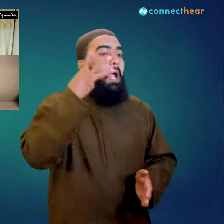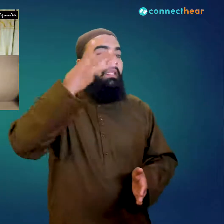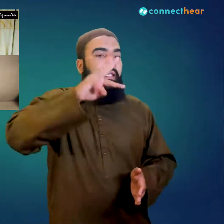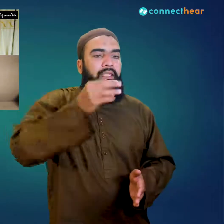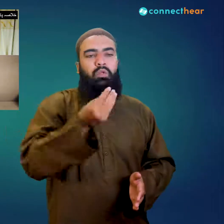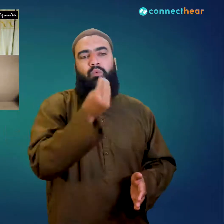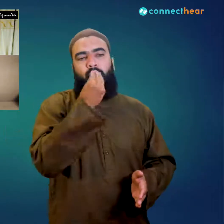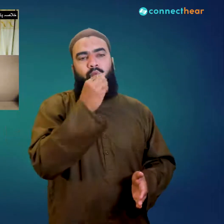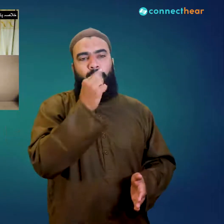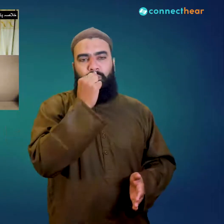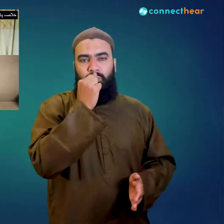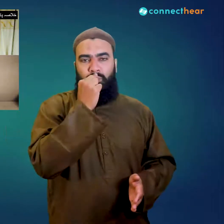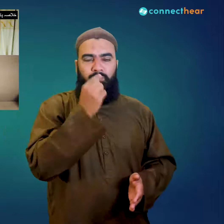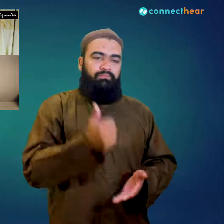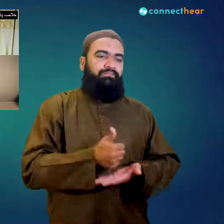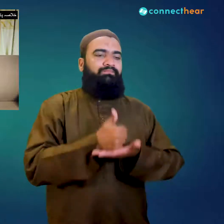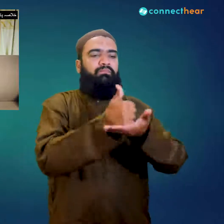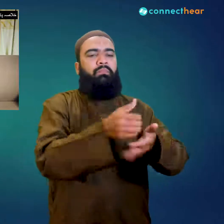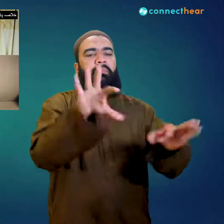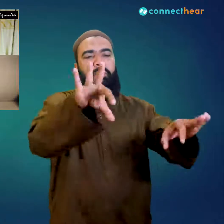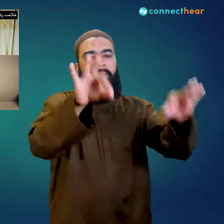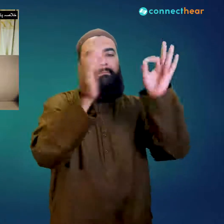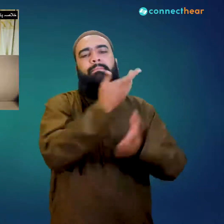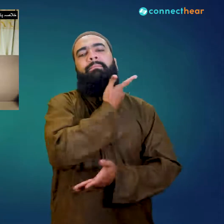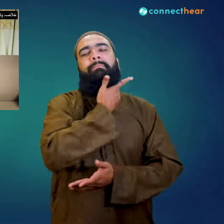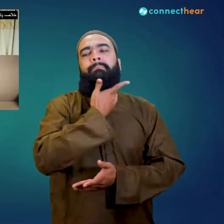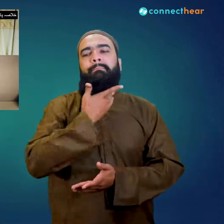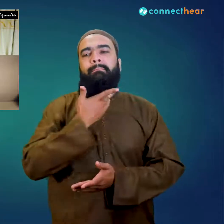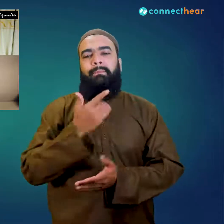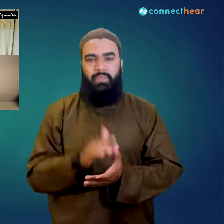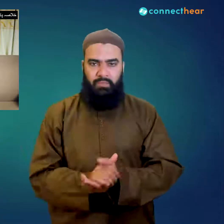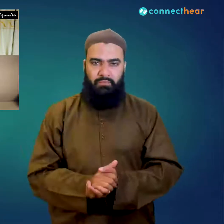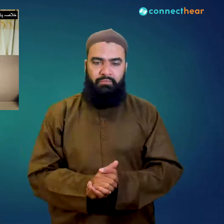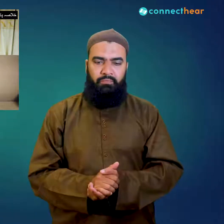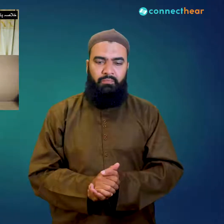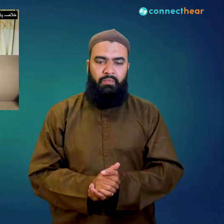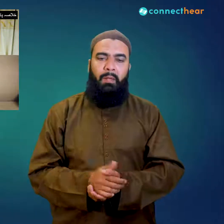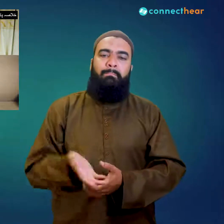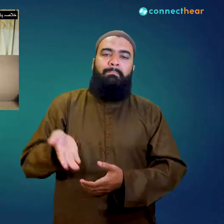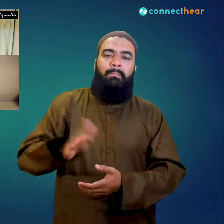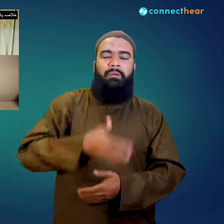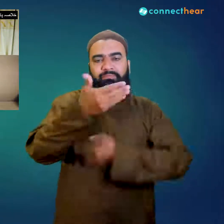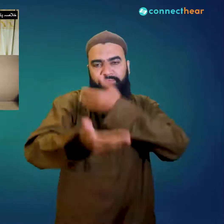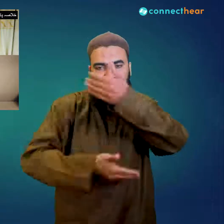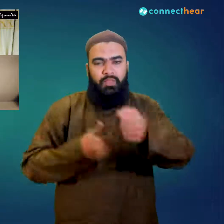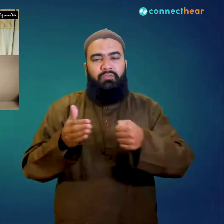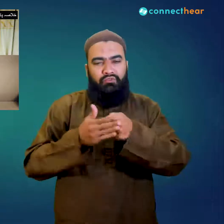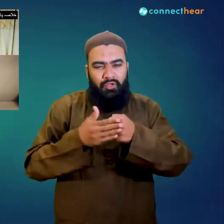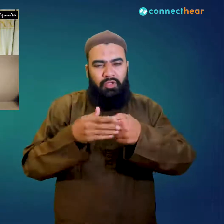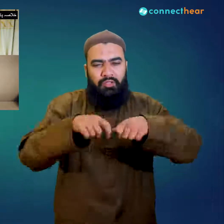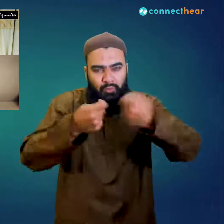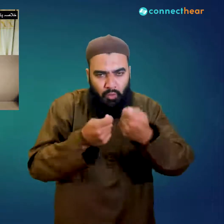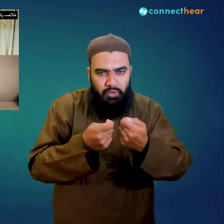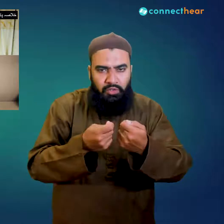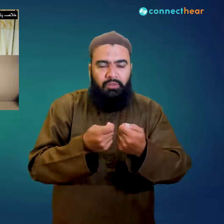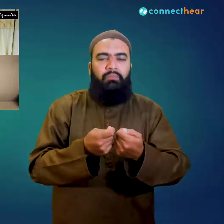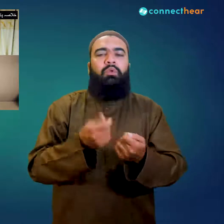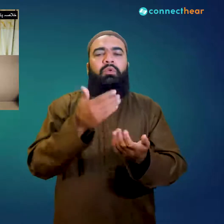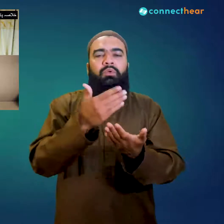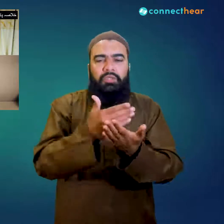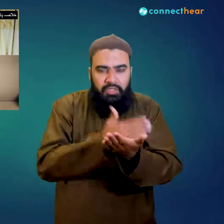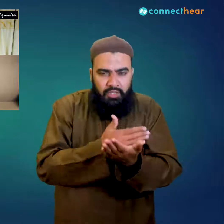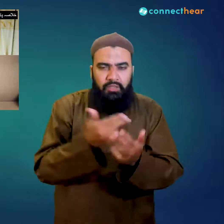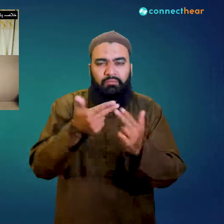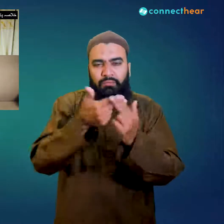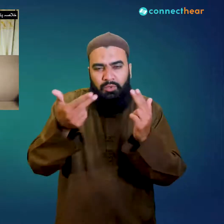گئے ہیں، اور ان میں کہ جو صورتیں پیش آ سکتی ہیں ان کی بھی وضاحت کر دی گئی ہے۔ اور آخر میں فرمایا جو اللہ